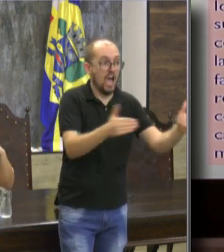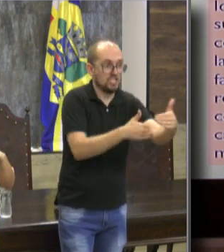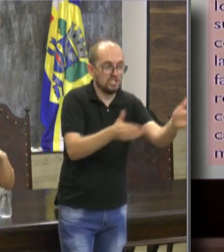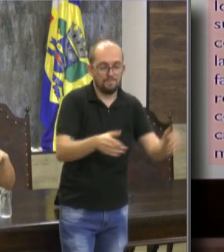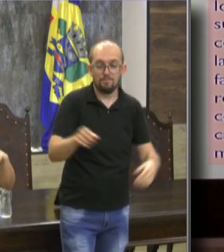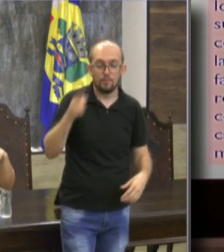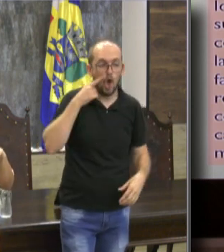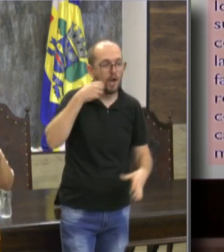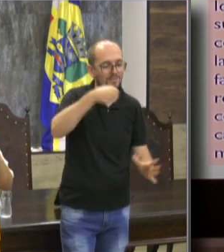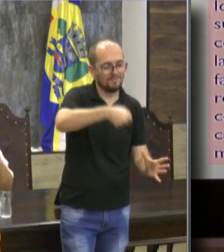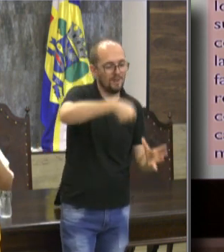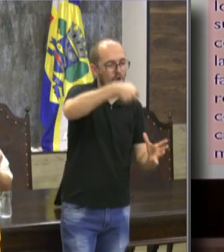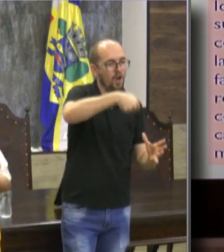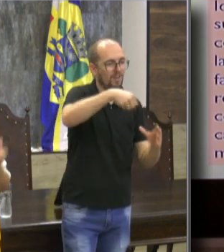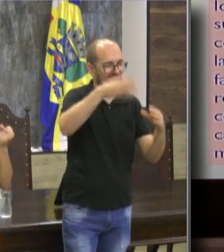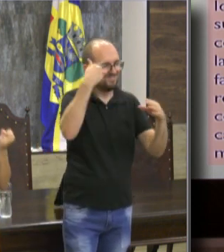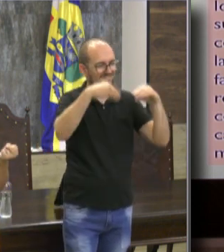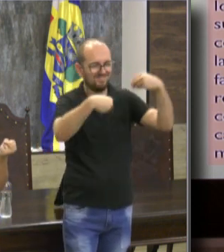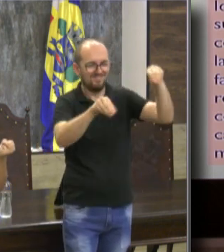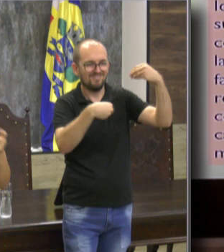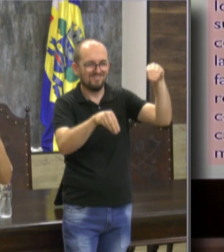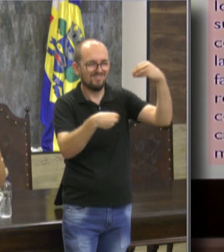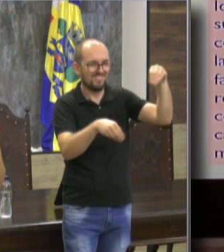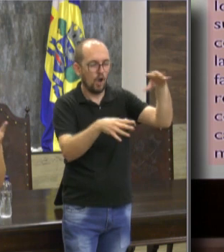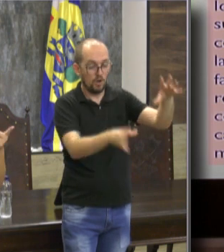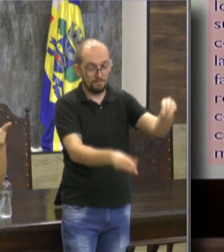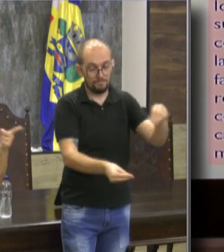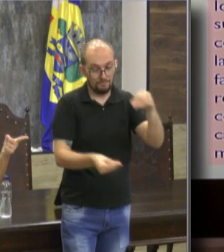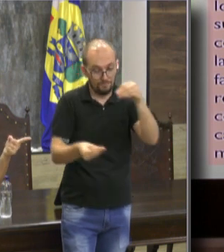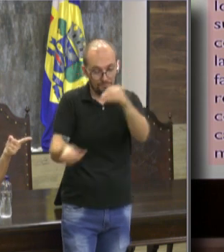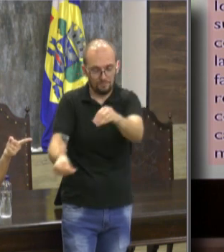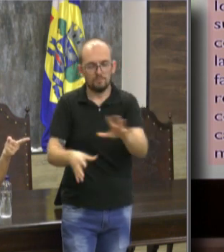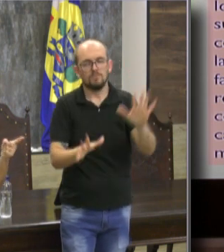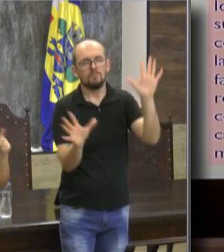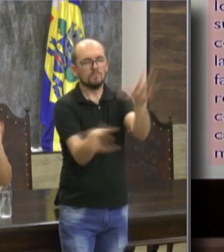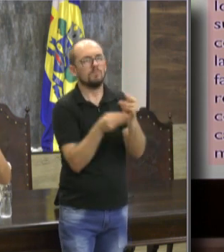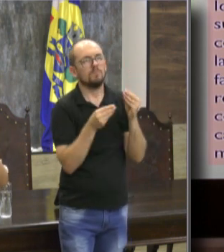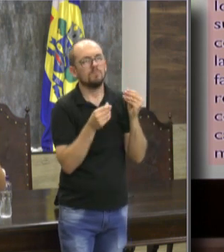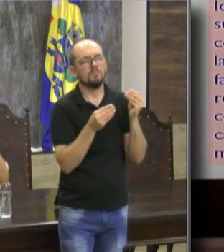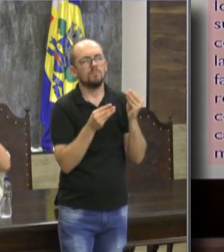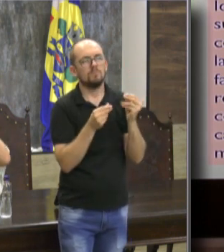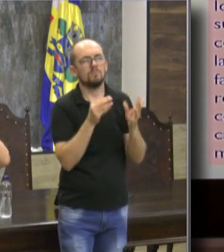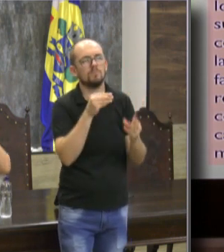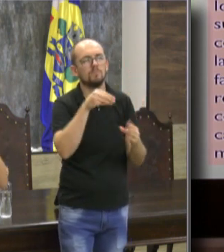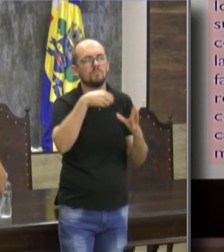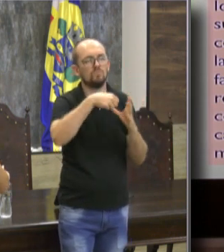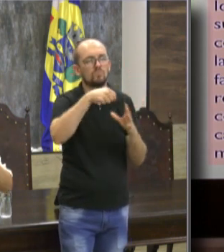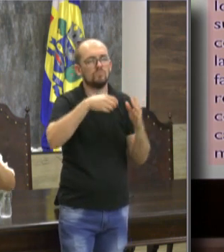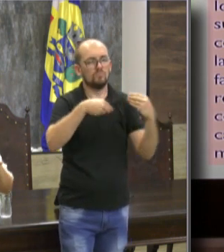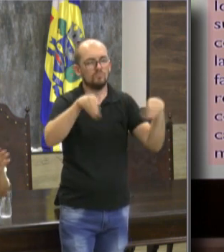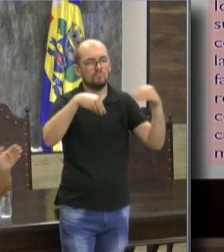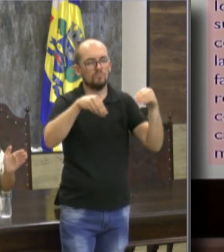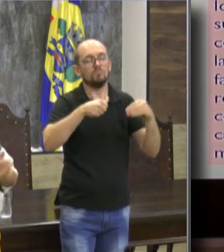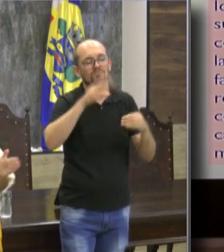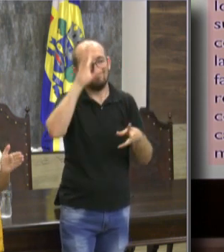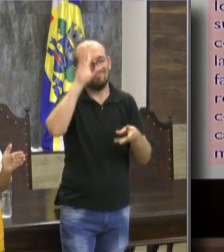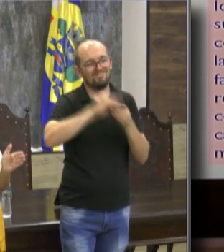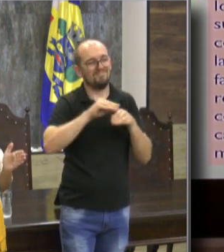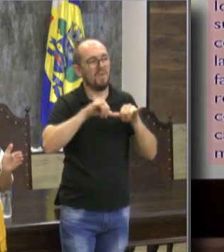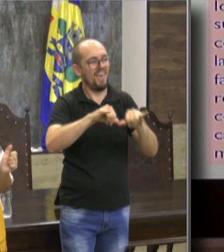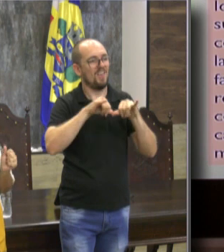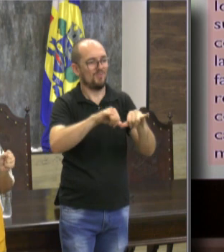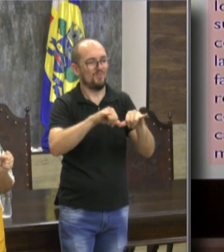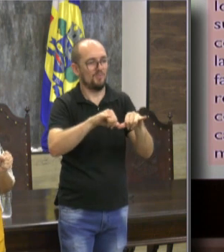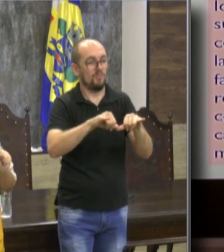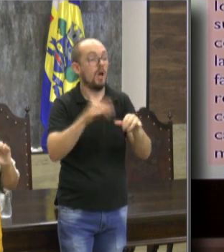a gente chama de as caixas de antecipação para crianças, para o surdo cego, né? Para ele saber. Hoje, o Gustavo não precisa mais da caixa